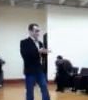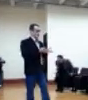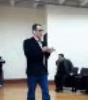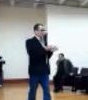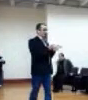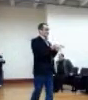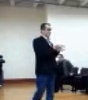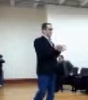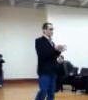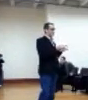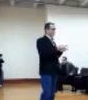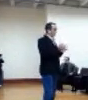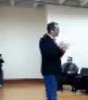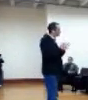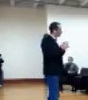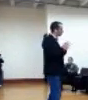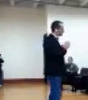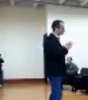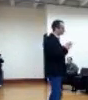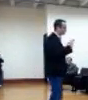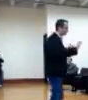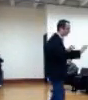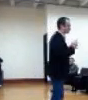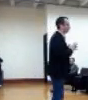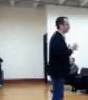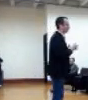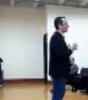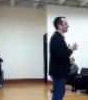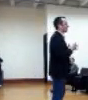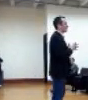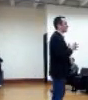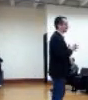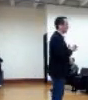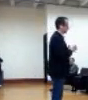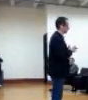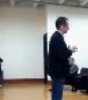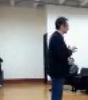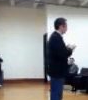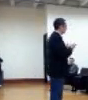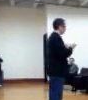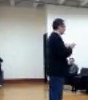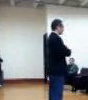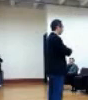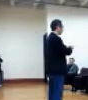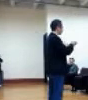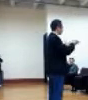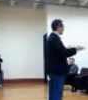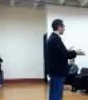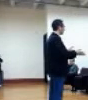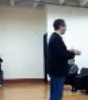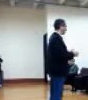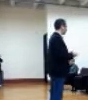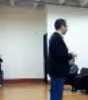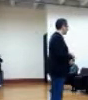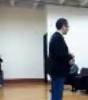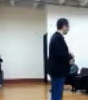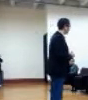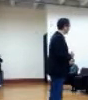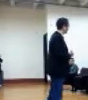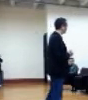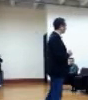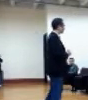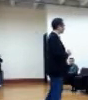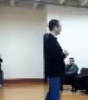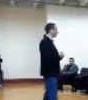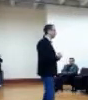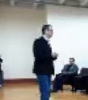Igual le puse la nota perdida a Oliver, no competía que ganara, y la estrategia fue, lo atiendo en mi casa en vacaciones. Entonces la buena voluntad